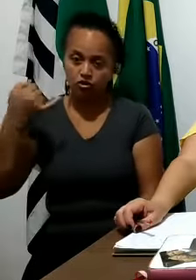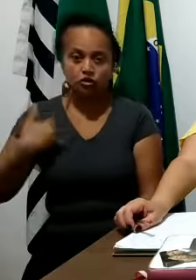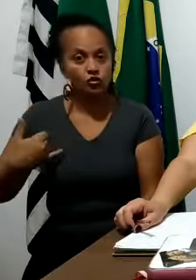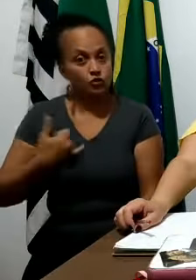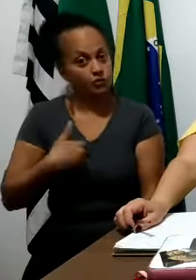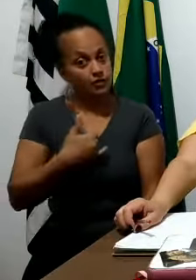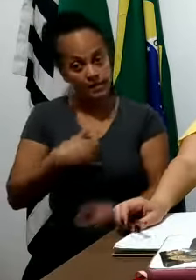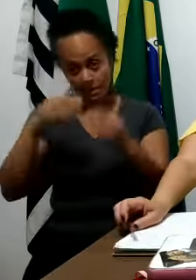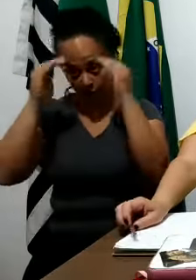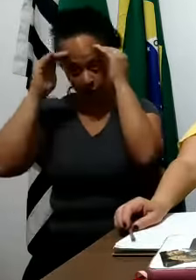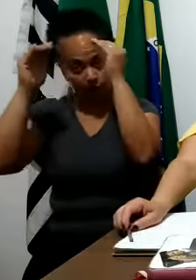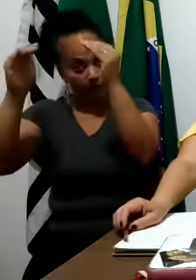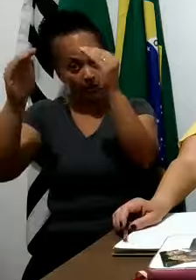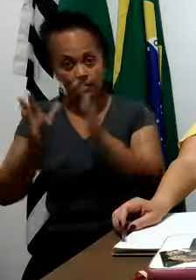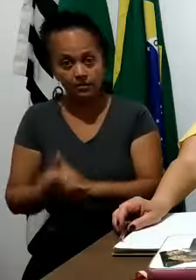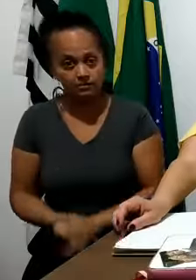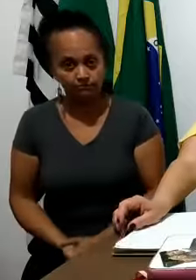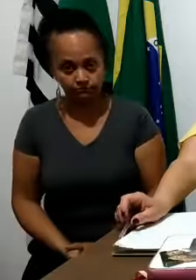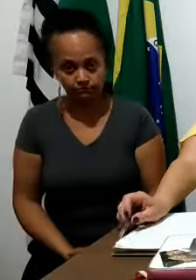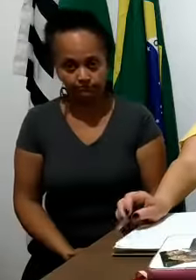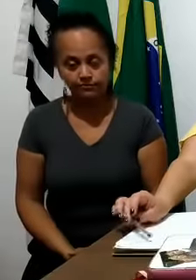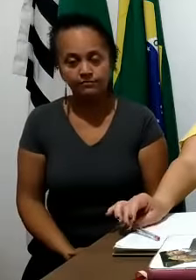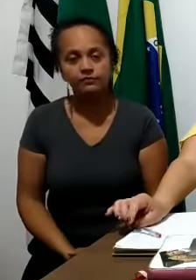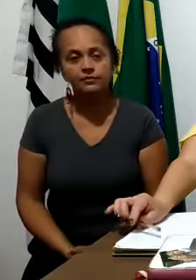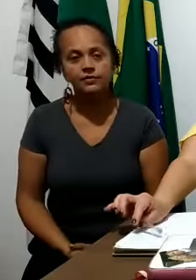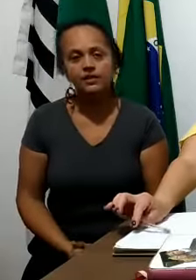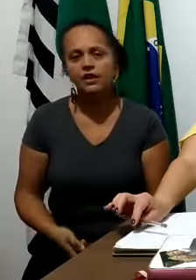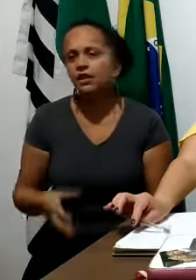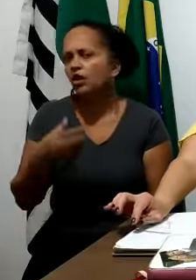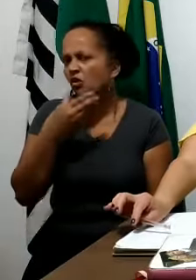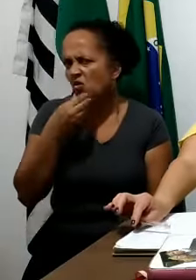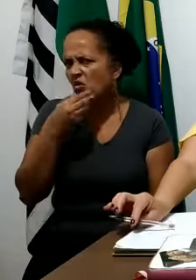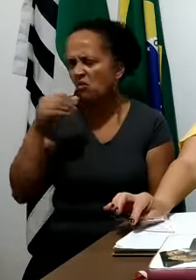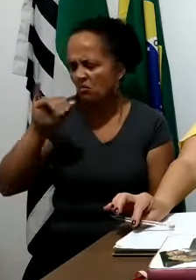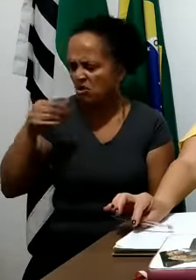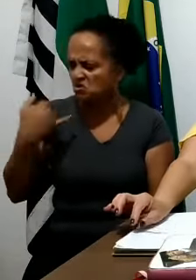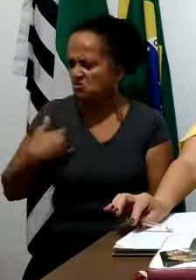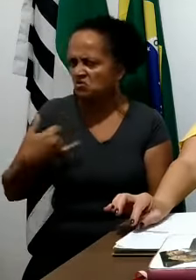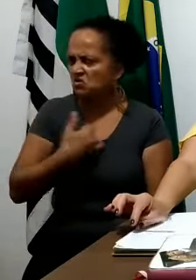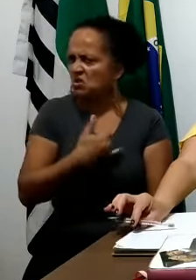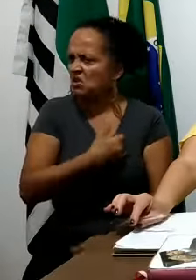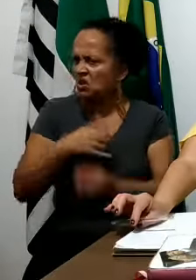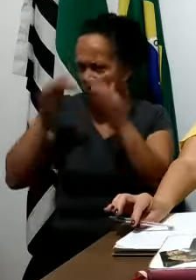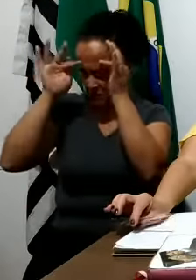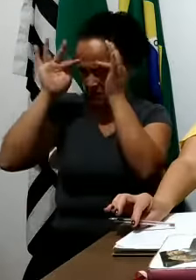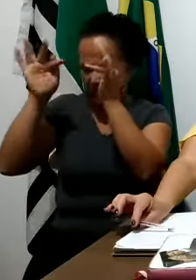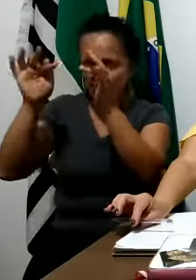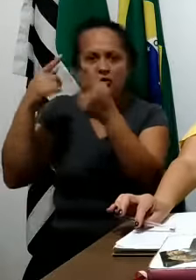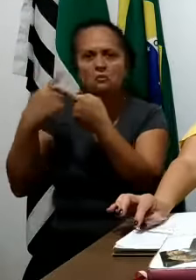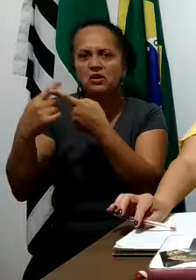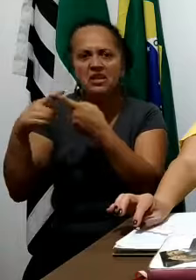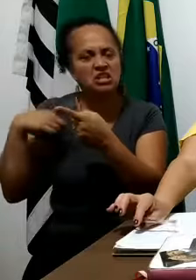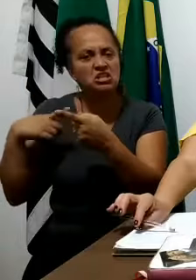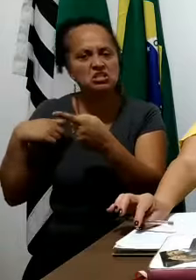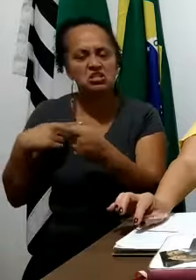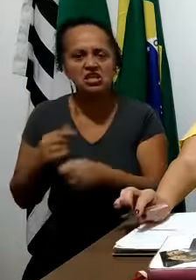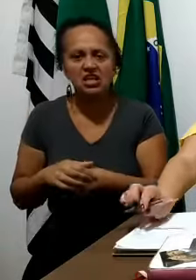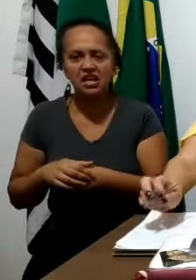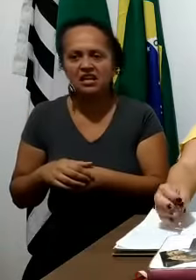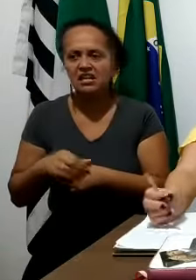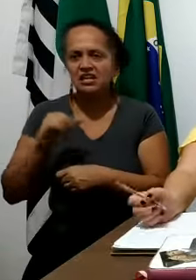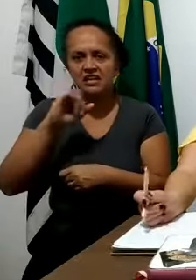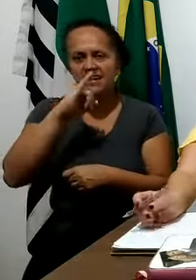foi fiel porque havia uma promessa sobre Isaac. Não. Ele foi fiel a Deus, irmão. A